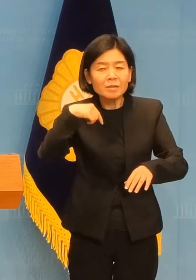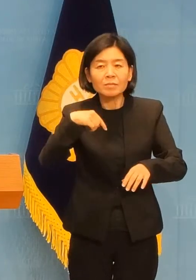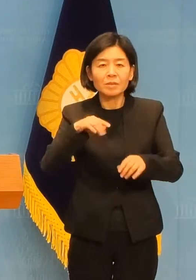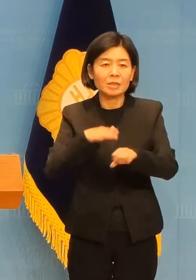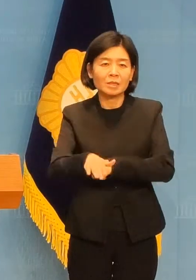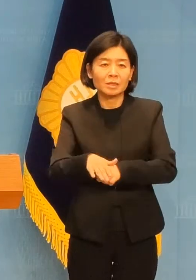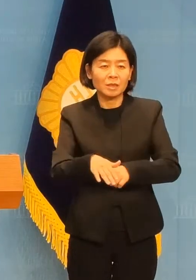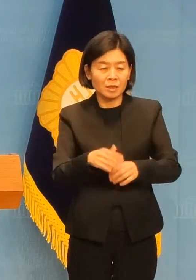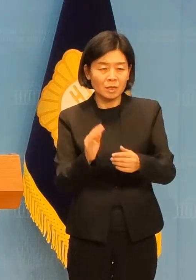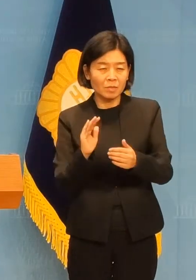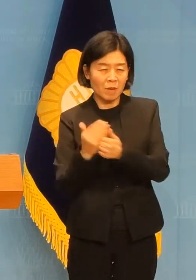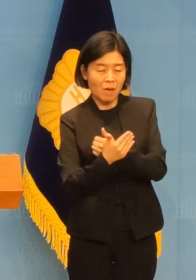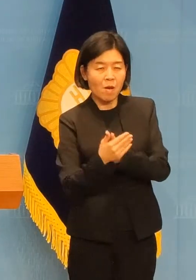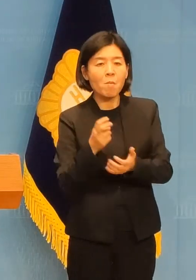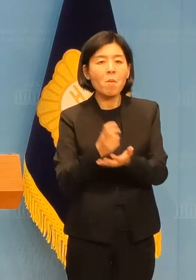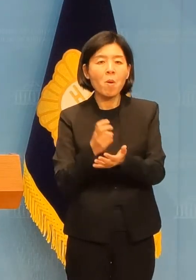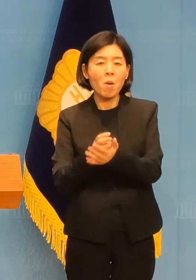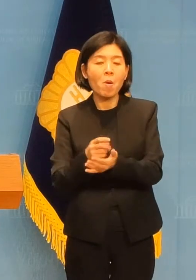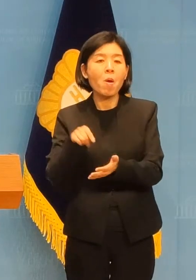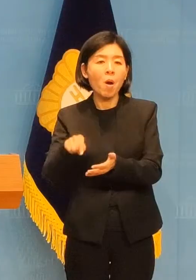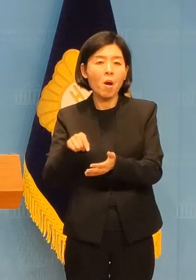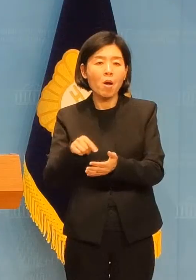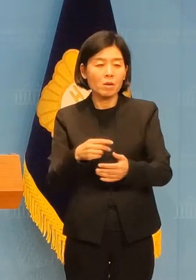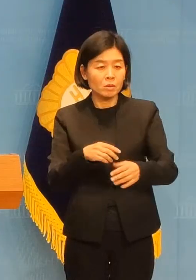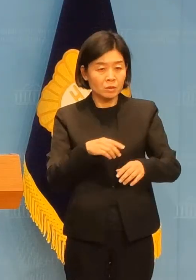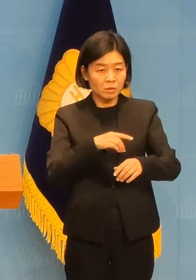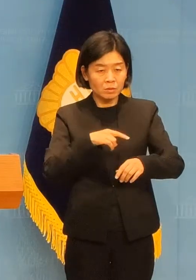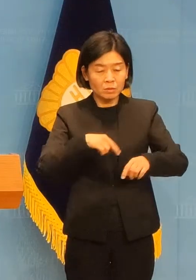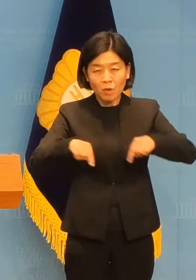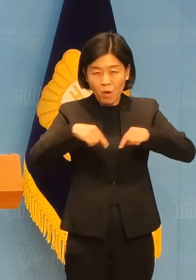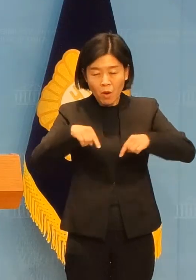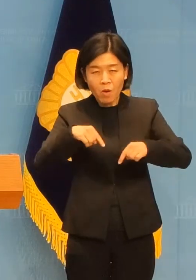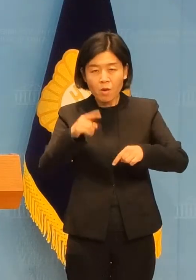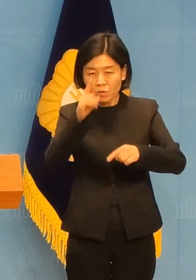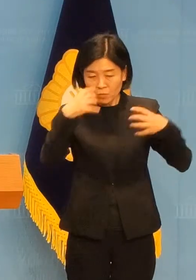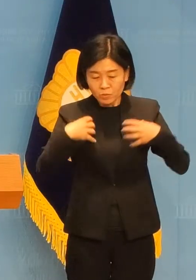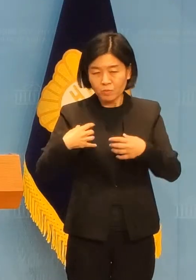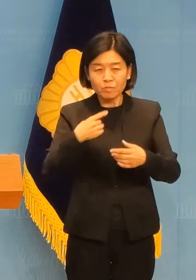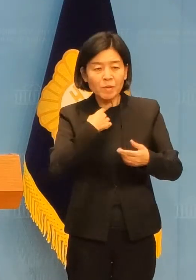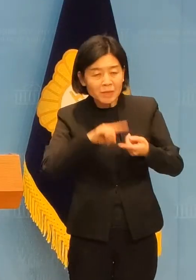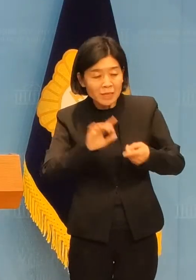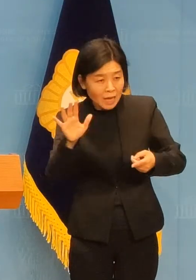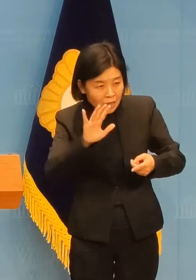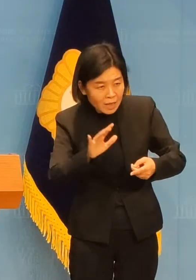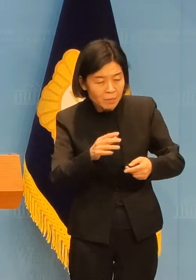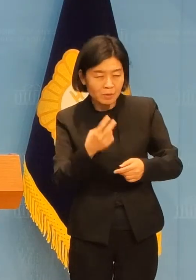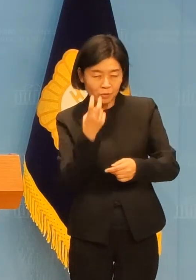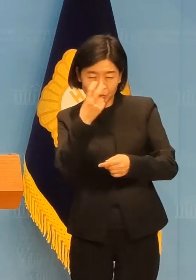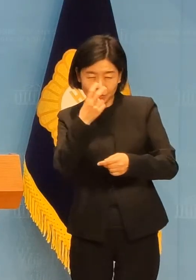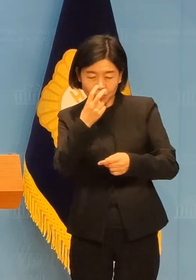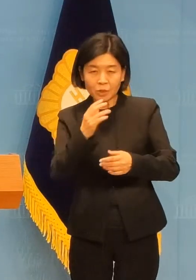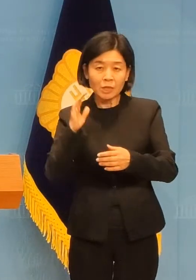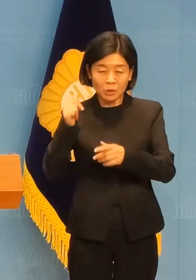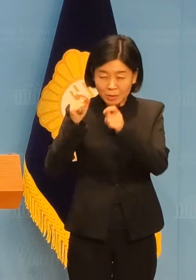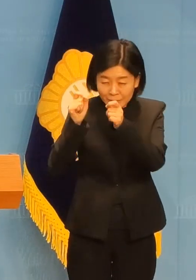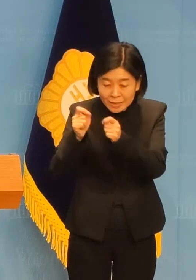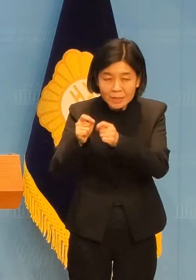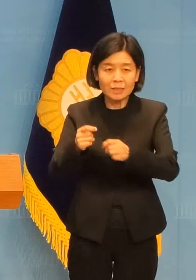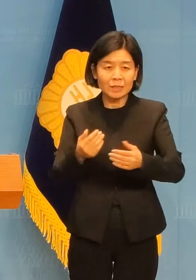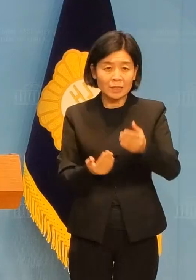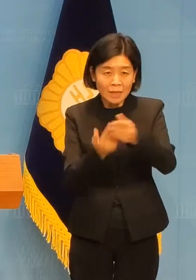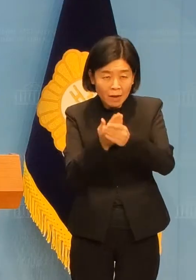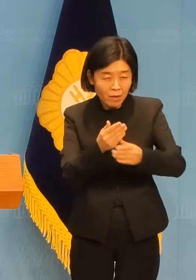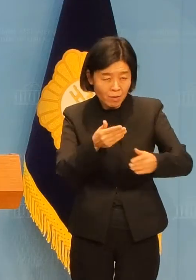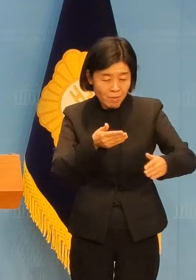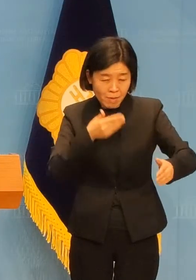들지 않는 검사, 정권에 불리한 수사를 하는 검사, 대통령 측근 사건을